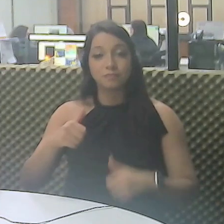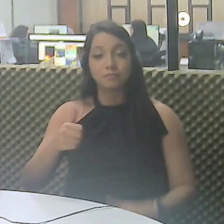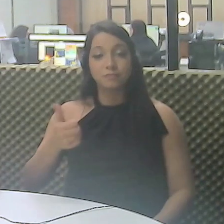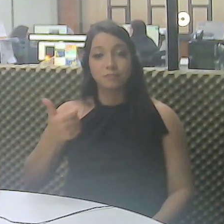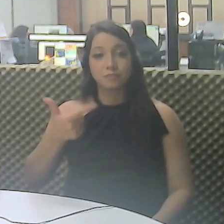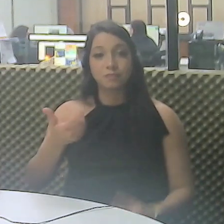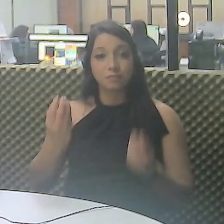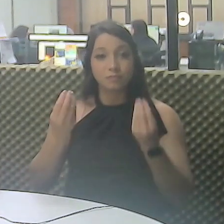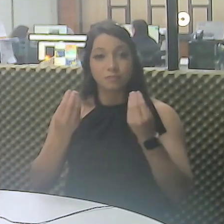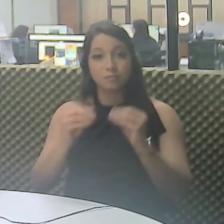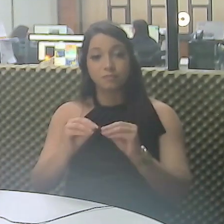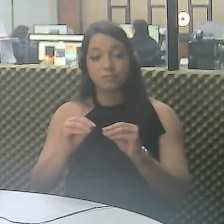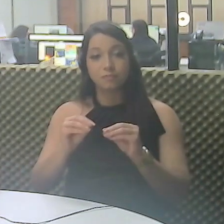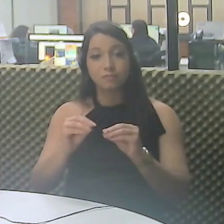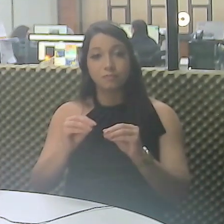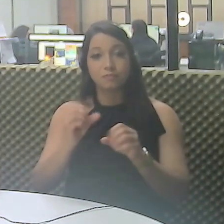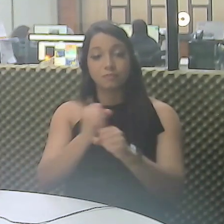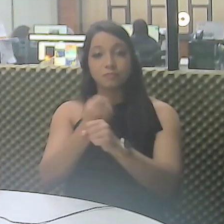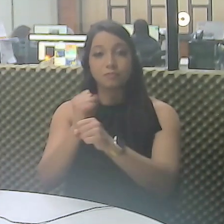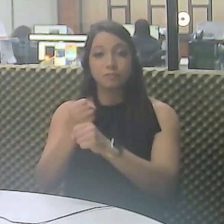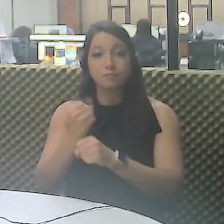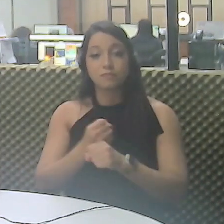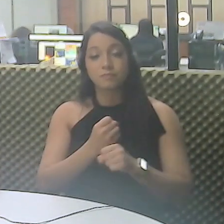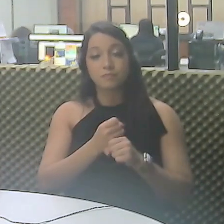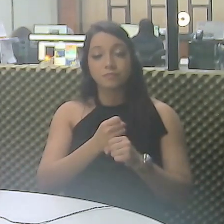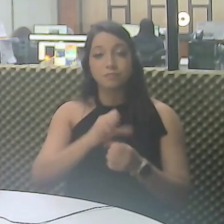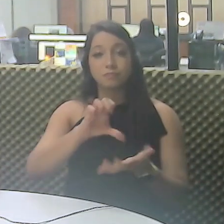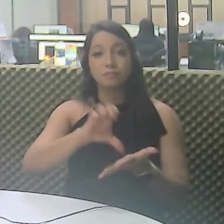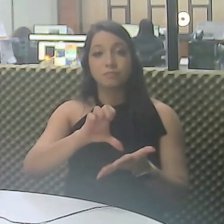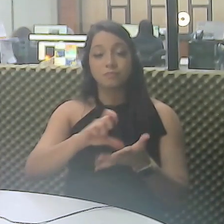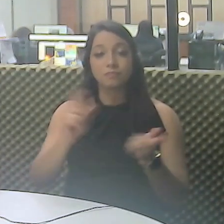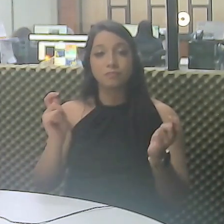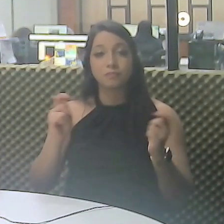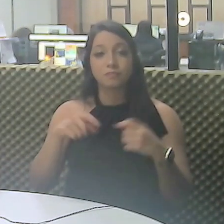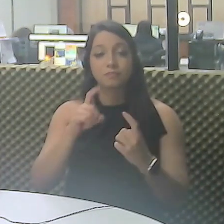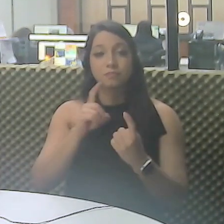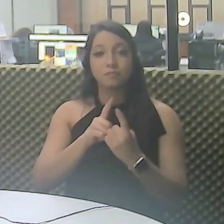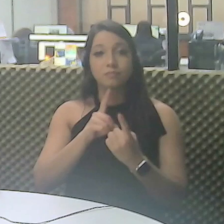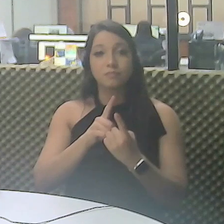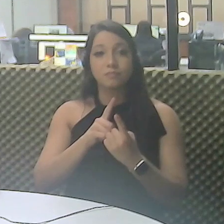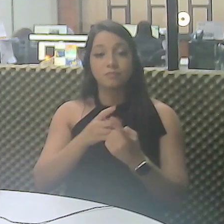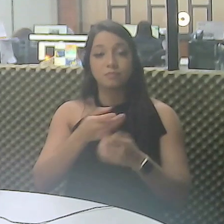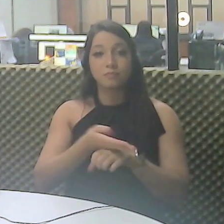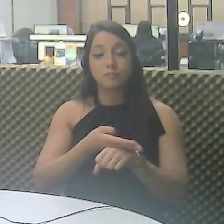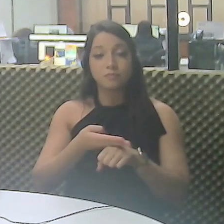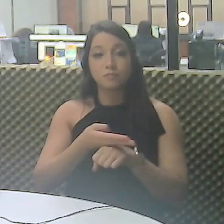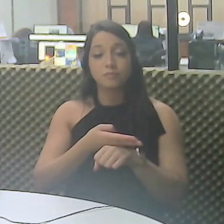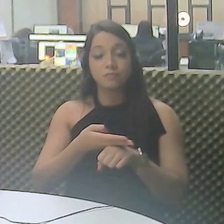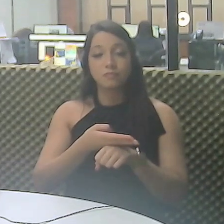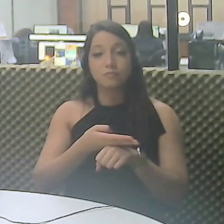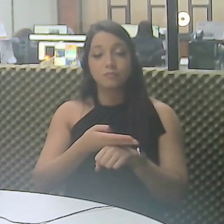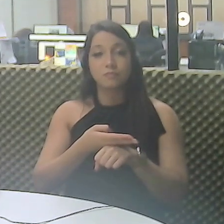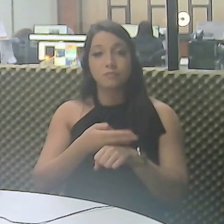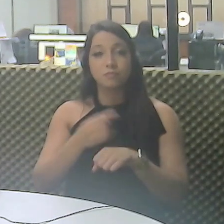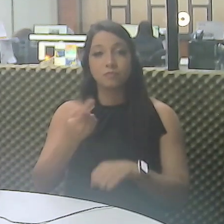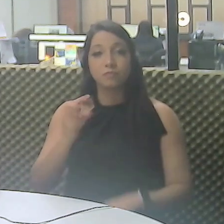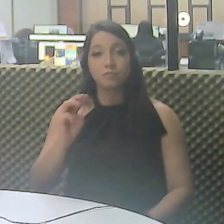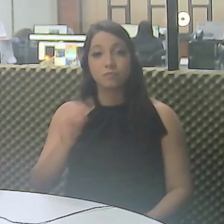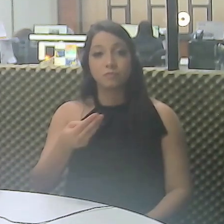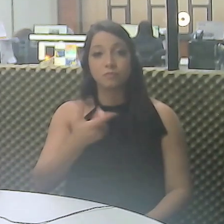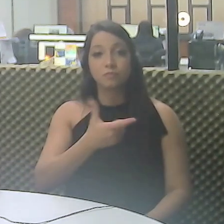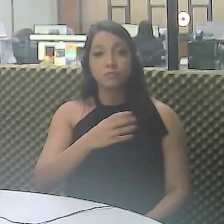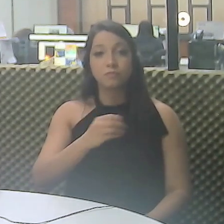serão instalados. Com as obras, a estação terá capacidade de atendimento do tratamento de esgoto para 1 milhão